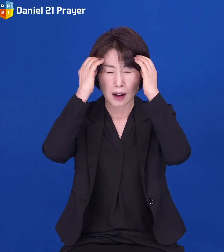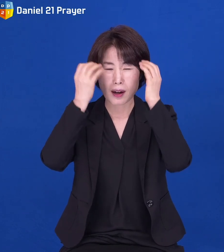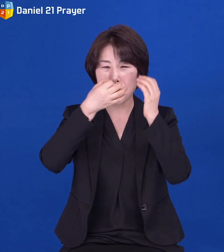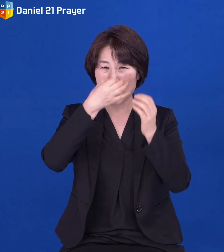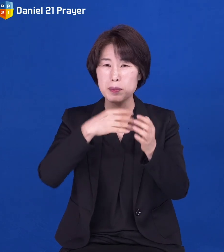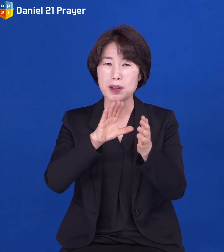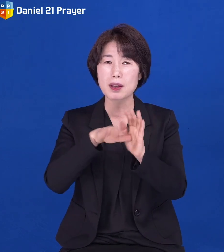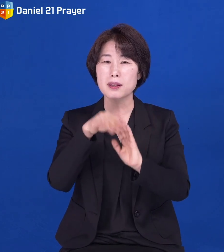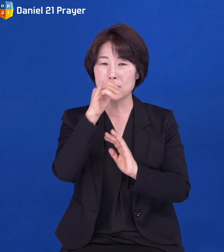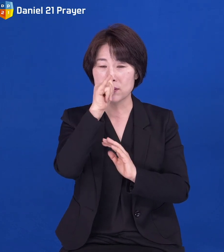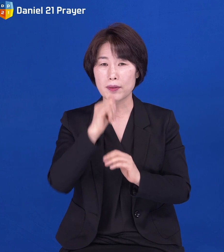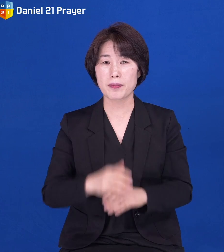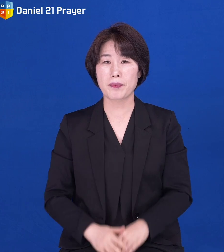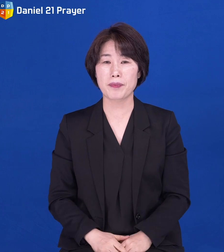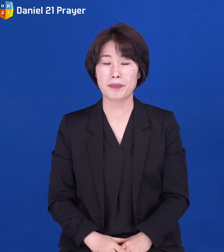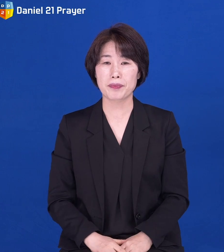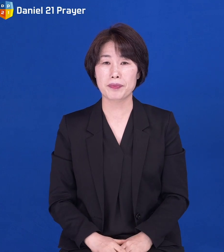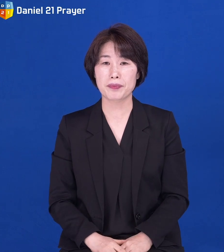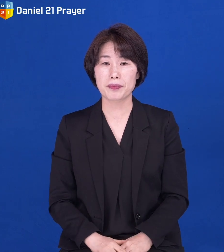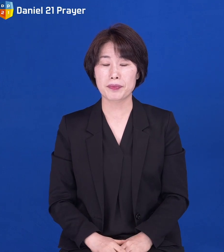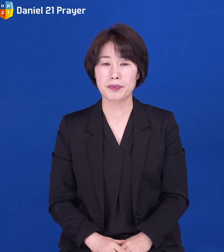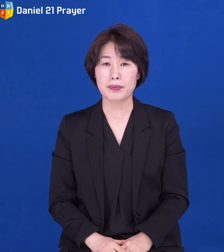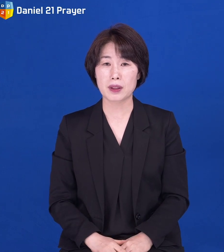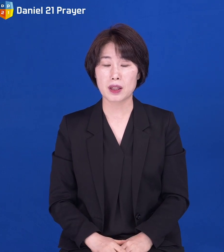정말 재롱잔치라는 걸